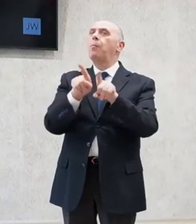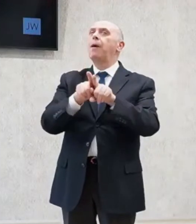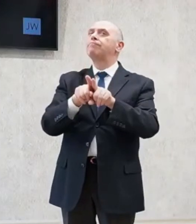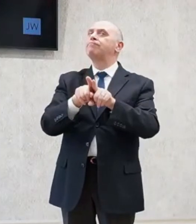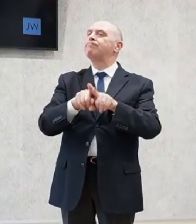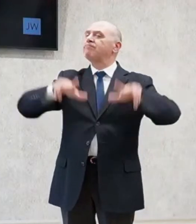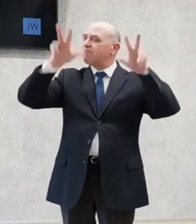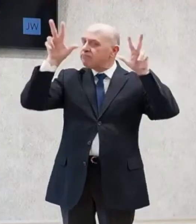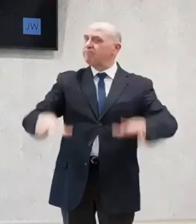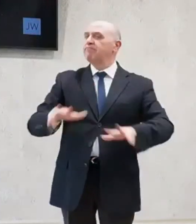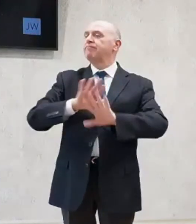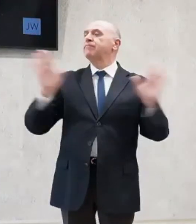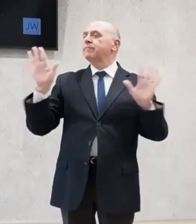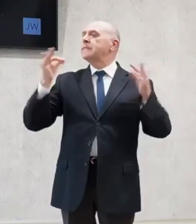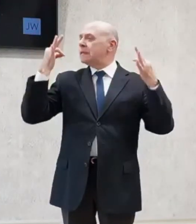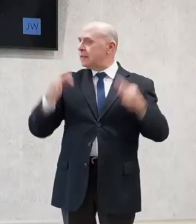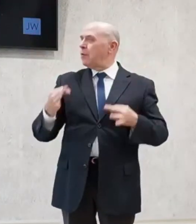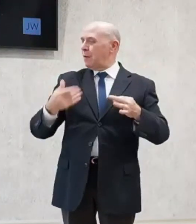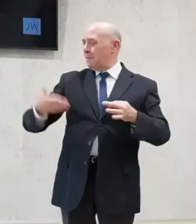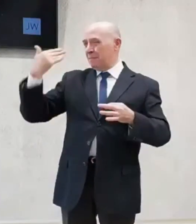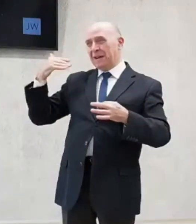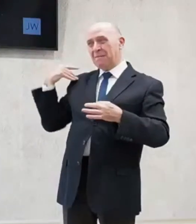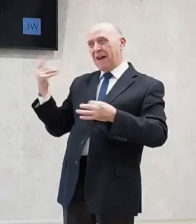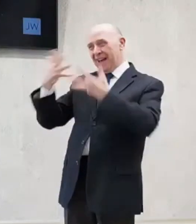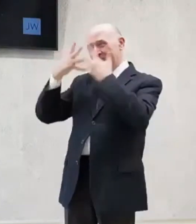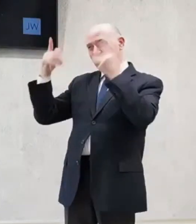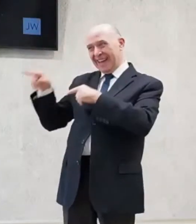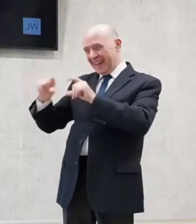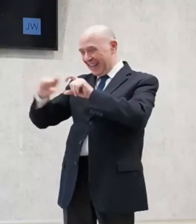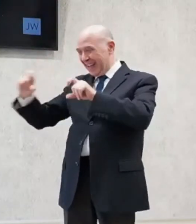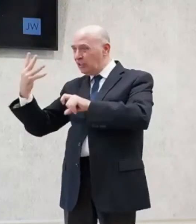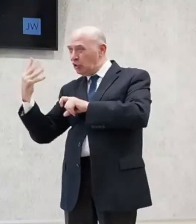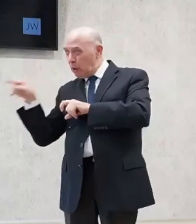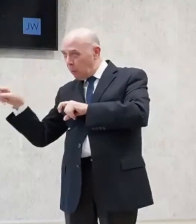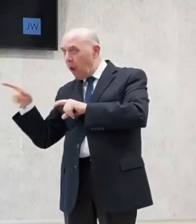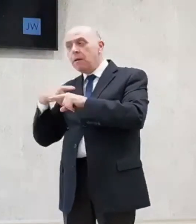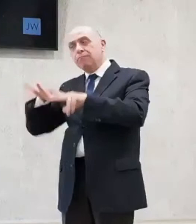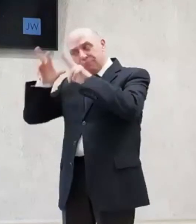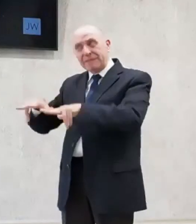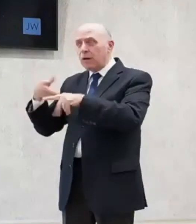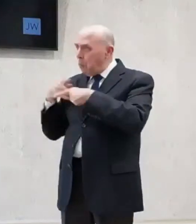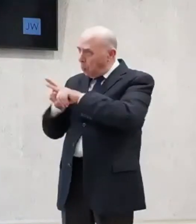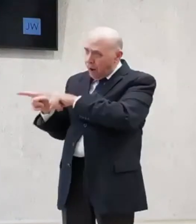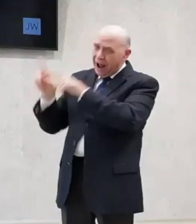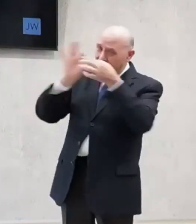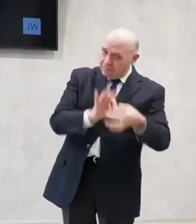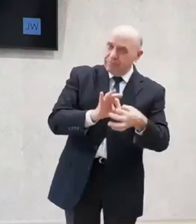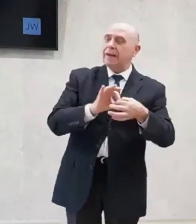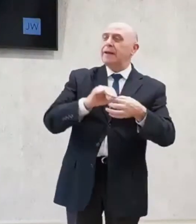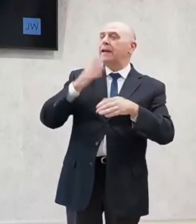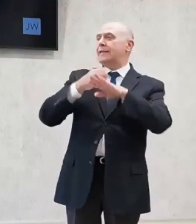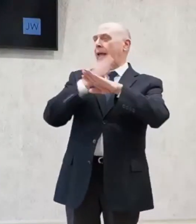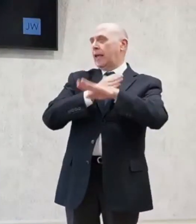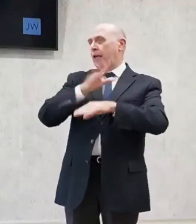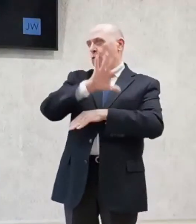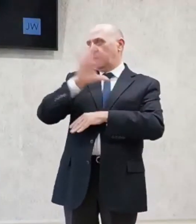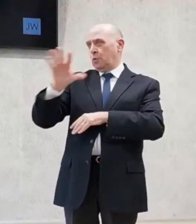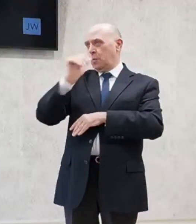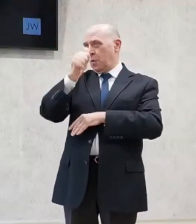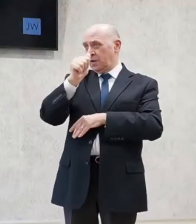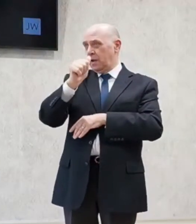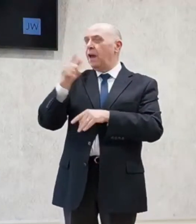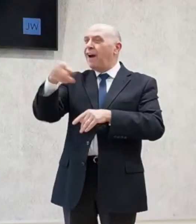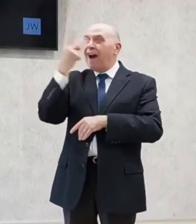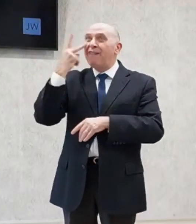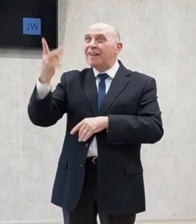delle l'espressione che l'ha riportata nel versetto 5 questi versetti dicono proprio come pioggia e neve